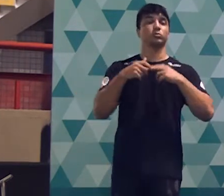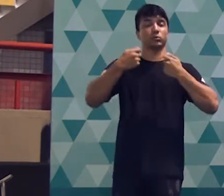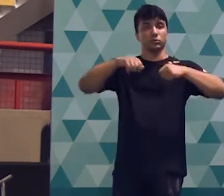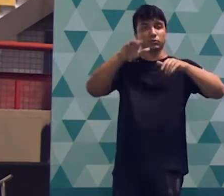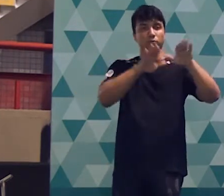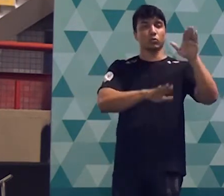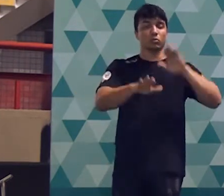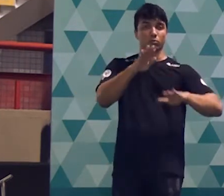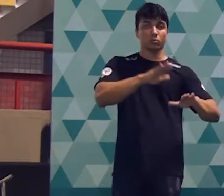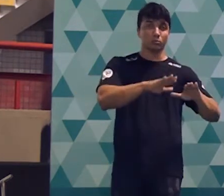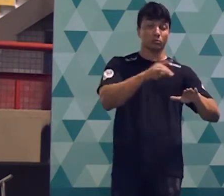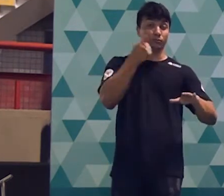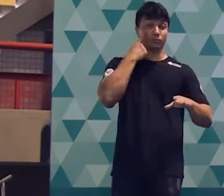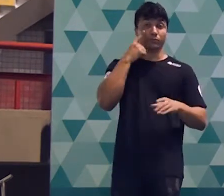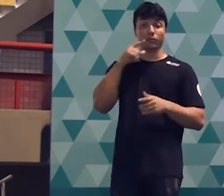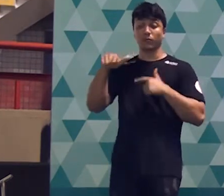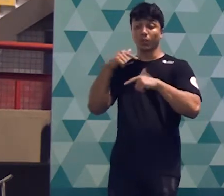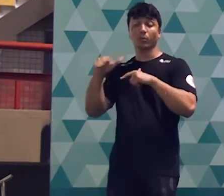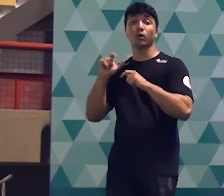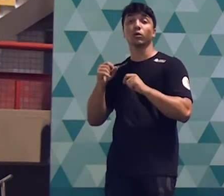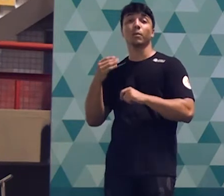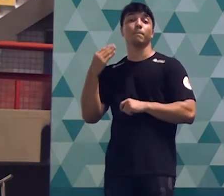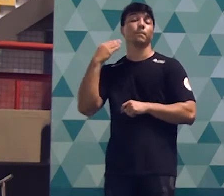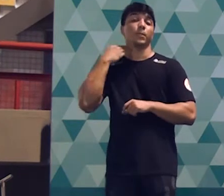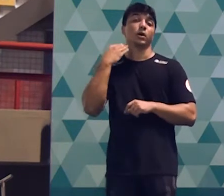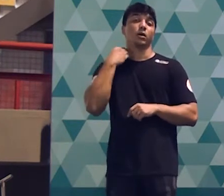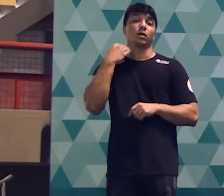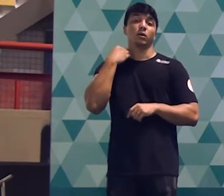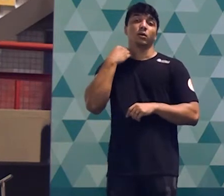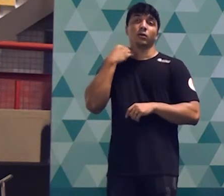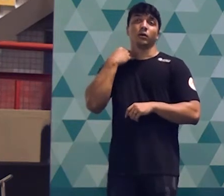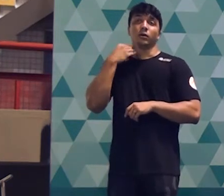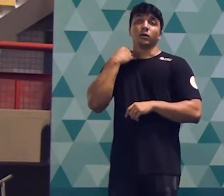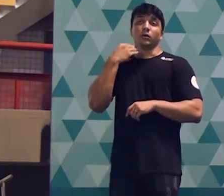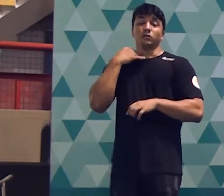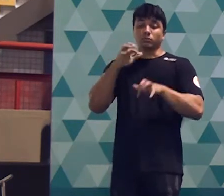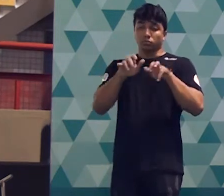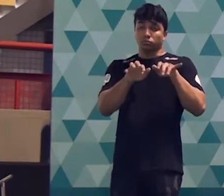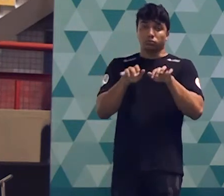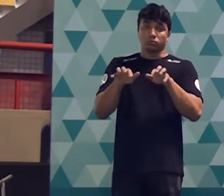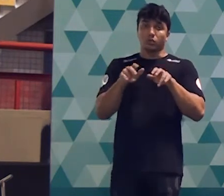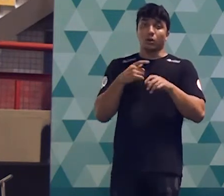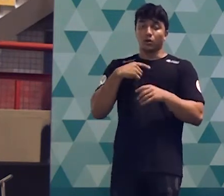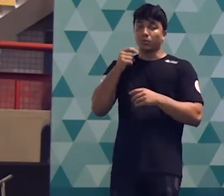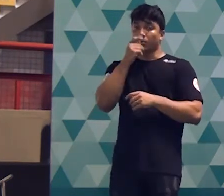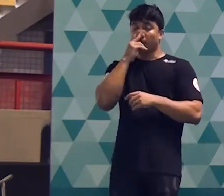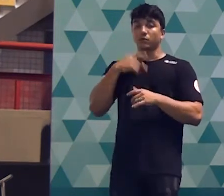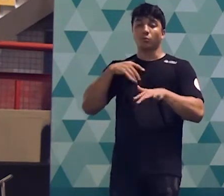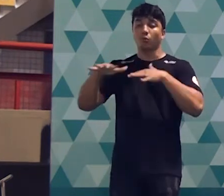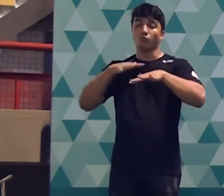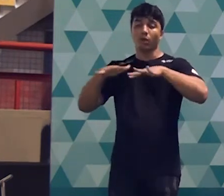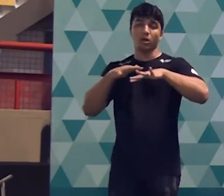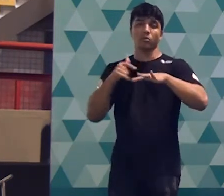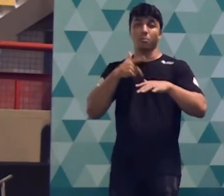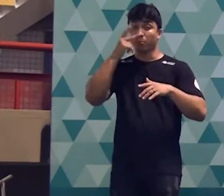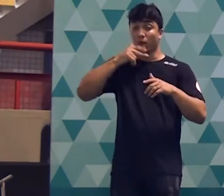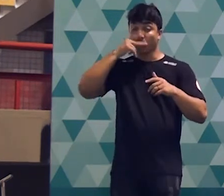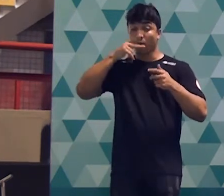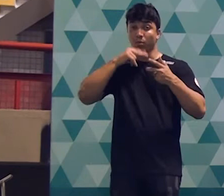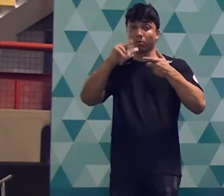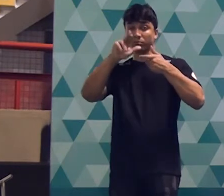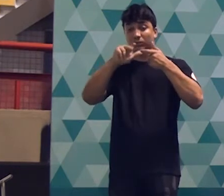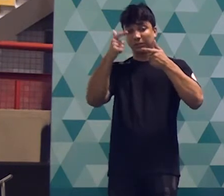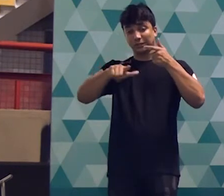cuidado. Aliás, quem trabalha em banco, por exemplo, que fica todo o tempo ali no caixa fazendo esse movimento, geralmente